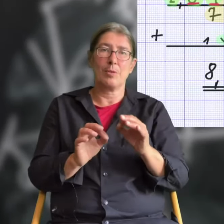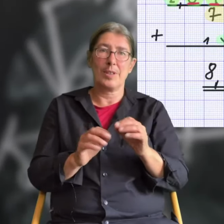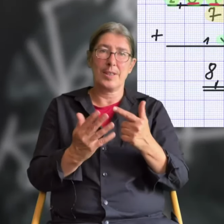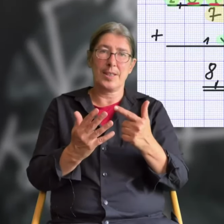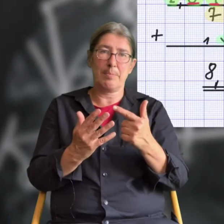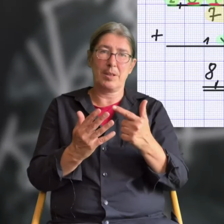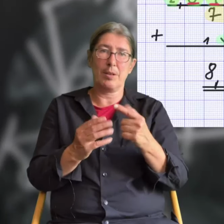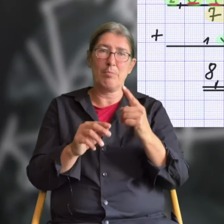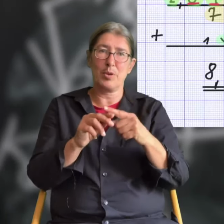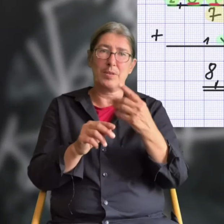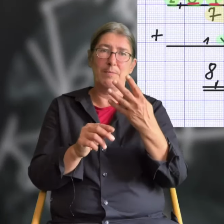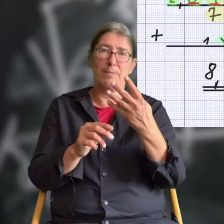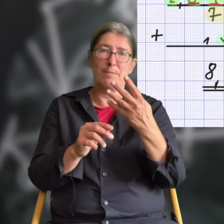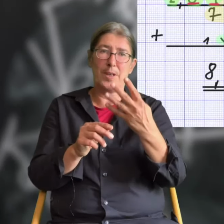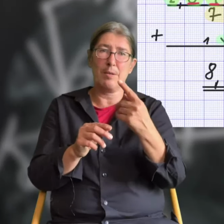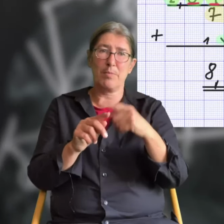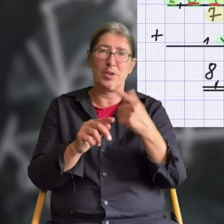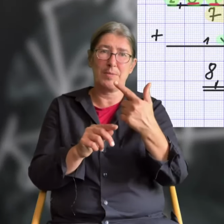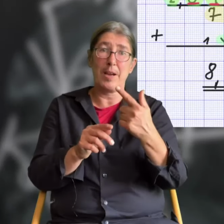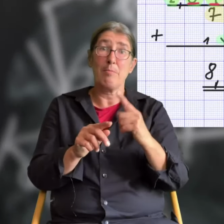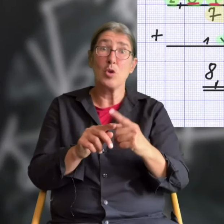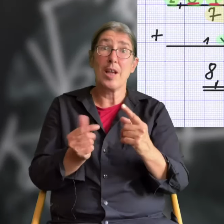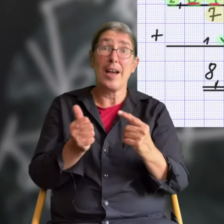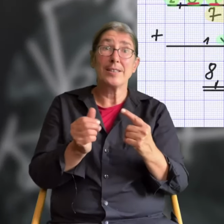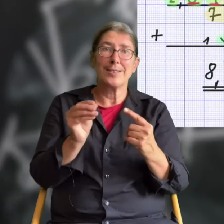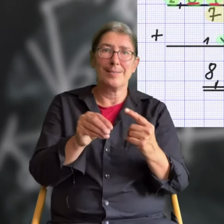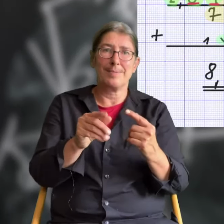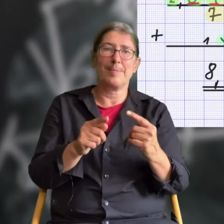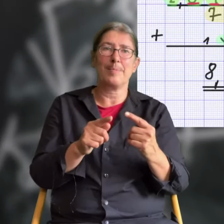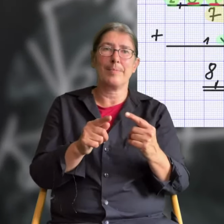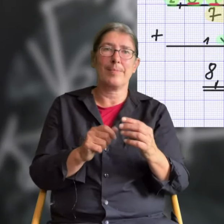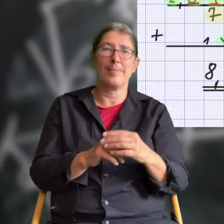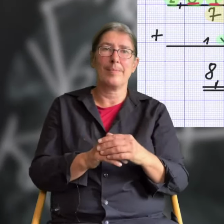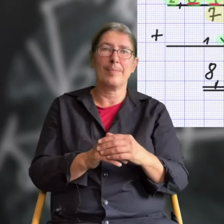Gut, und 7 plus 4 plus 2 plus der 1